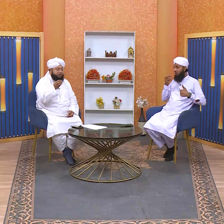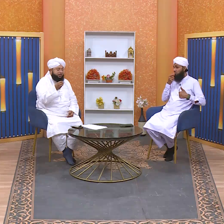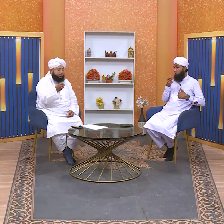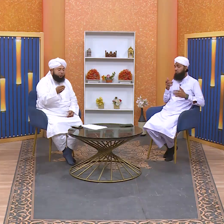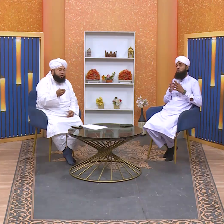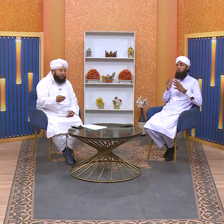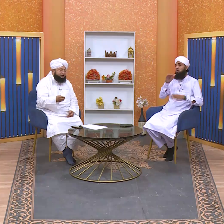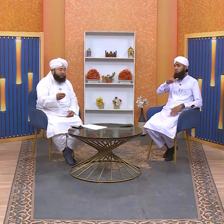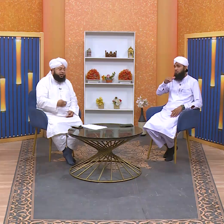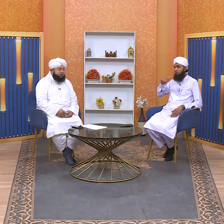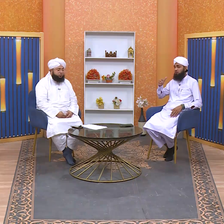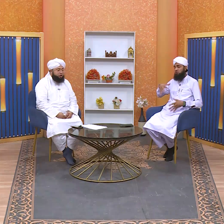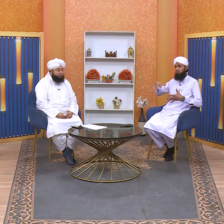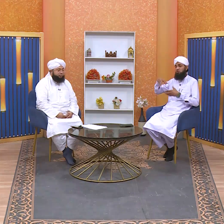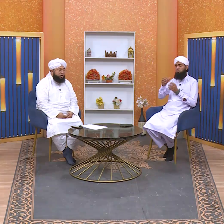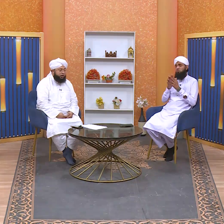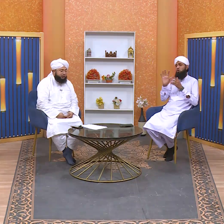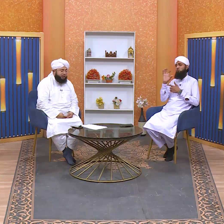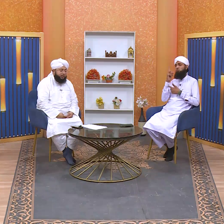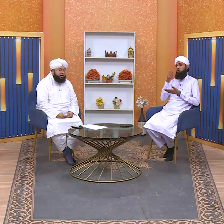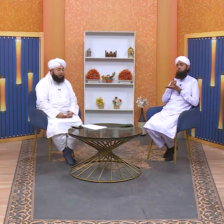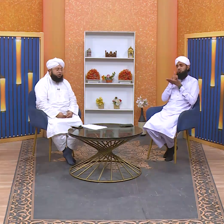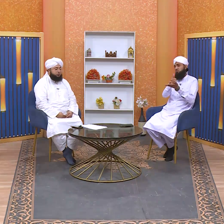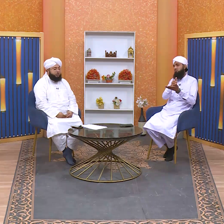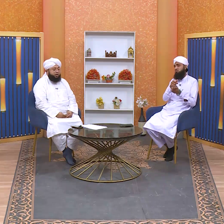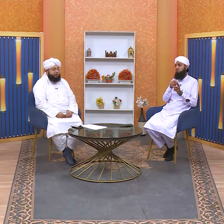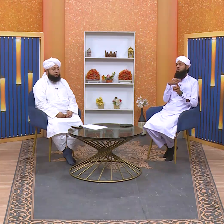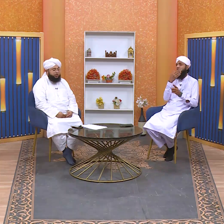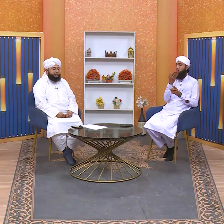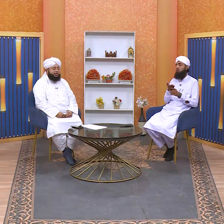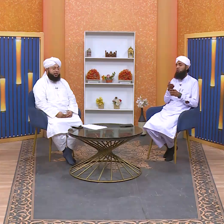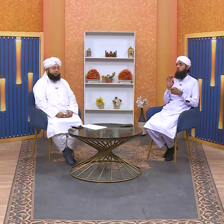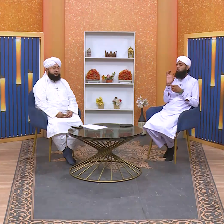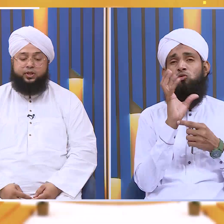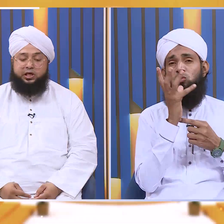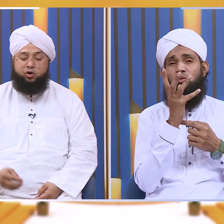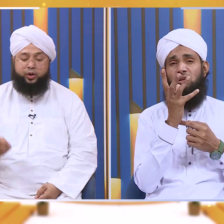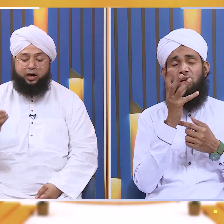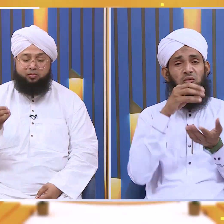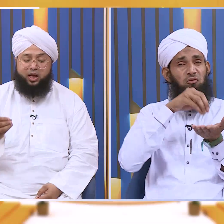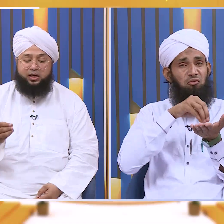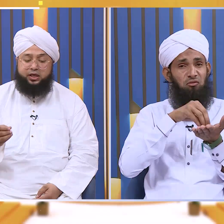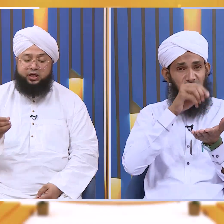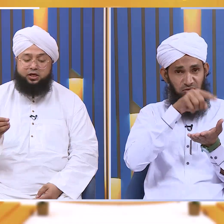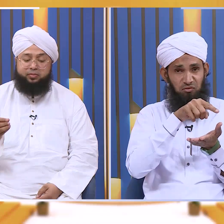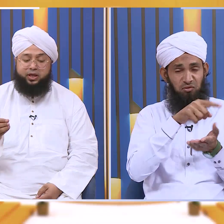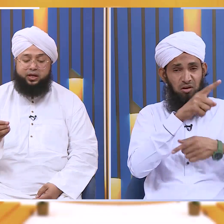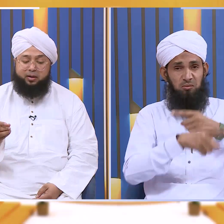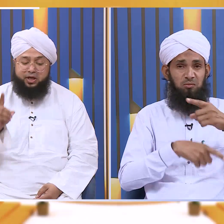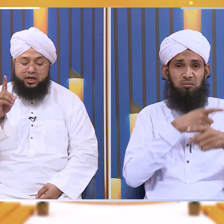کثرت اولاد وغیرہ سے دنیا میں پورا کر دیں گے، اور طلب دنیا کے لیے کیے ہوئے اعمال کے اجر میں کمی نہ